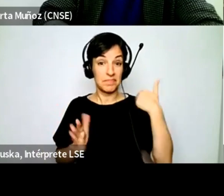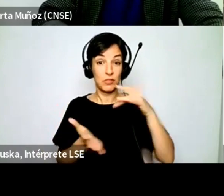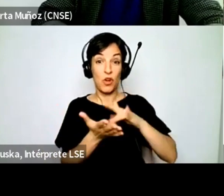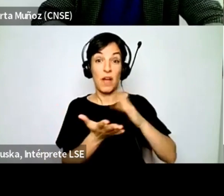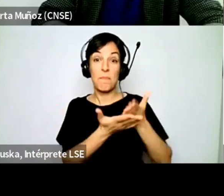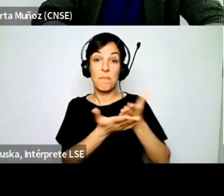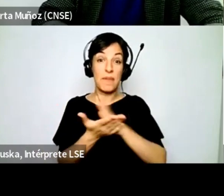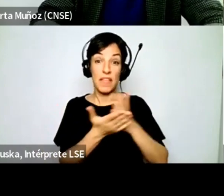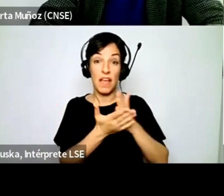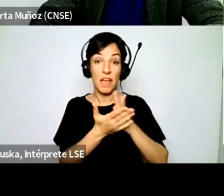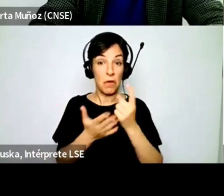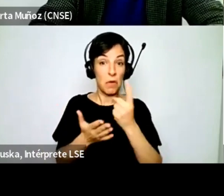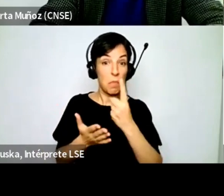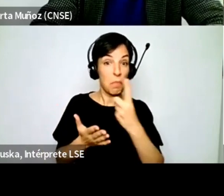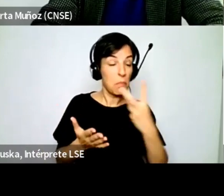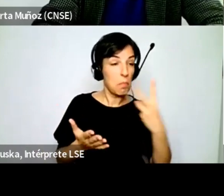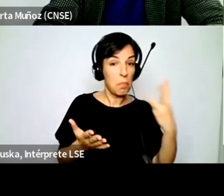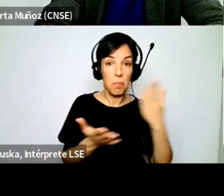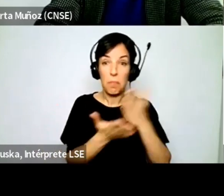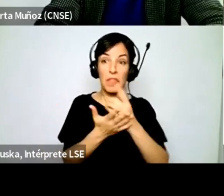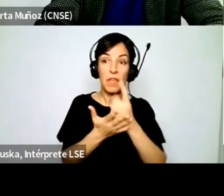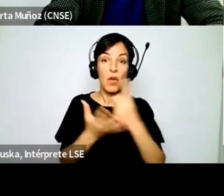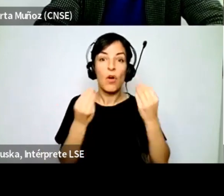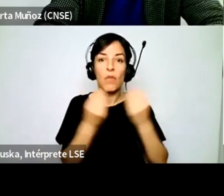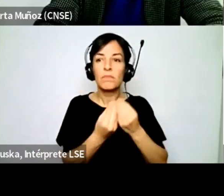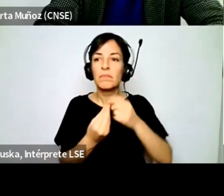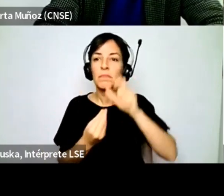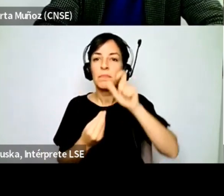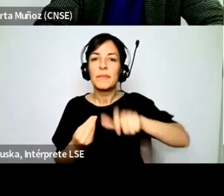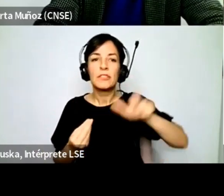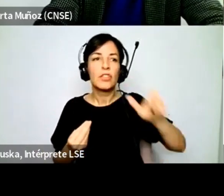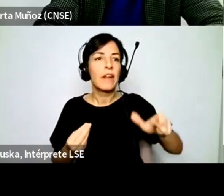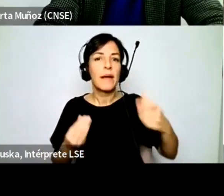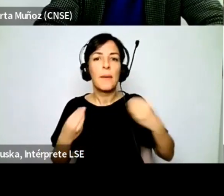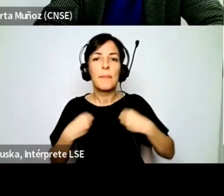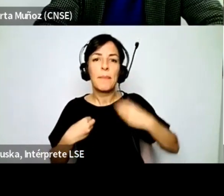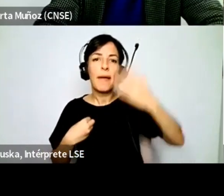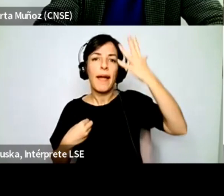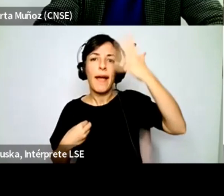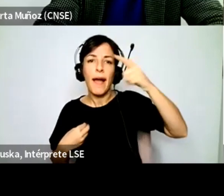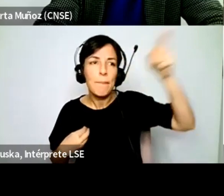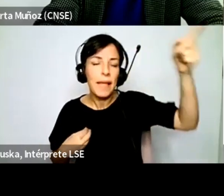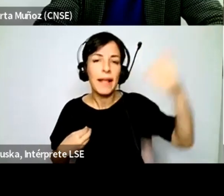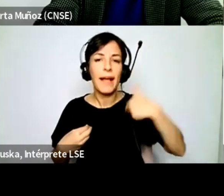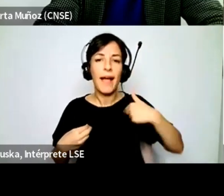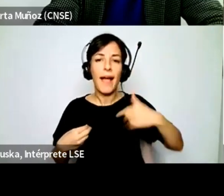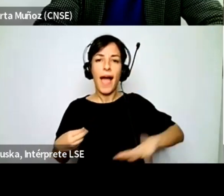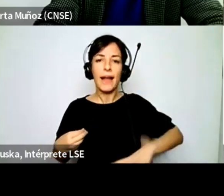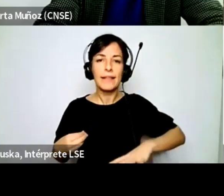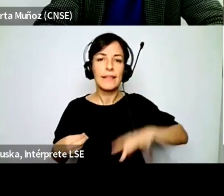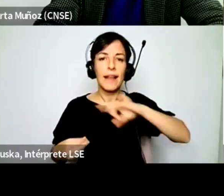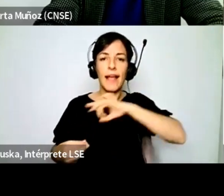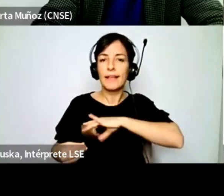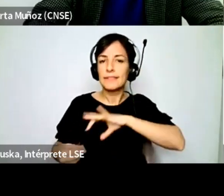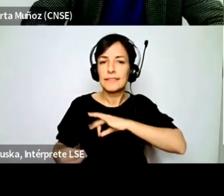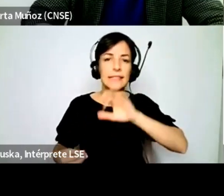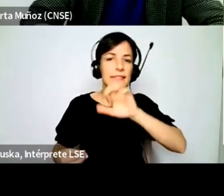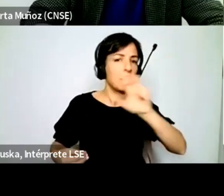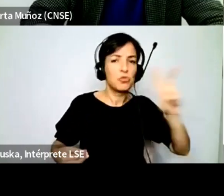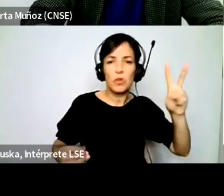se ha intervenido en mediaciones con personas que estaban en América, en Argentina, en Chile, en Estados Unidos,